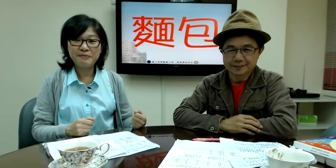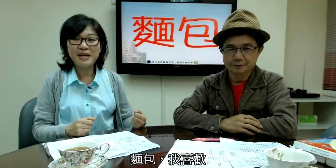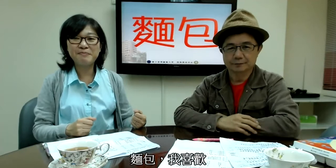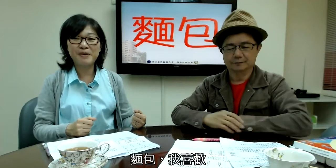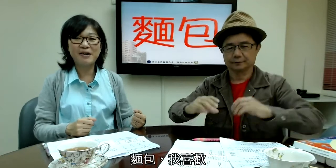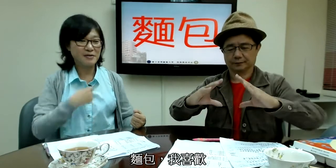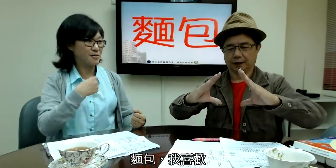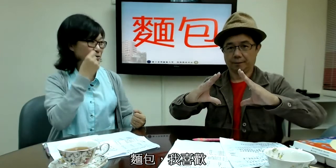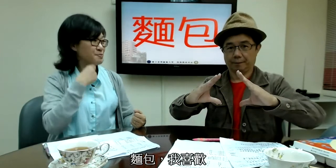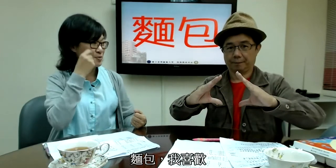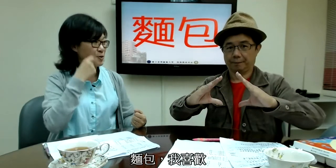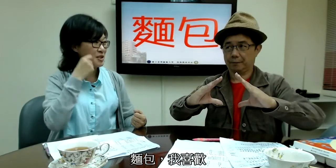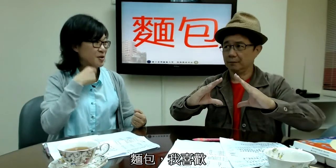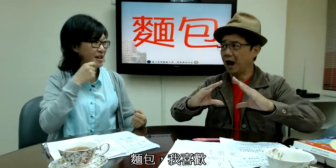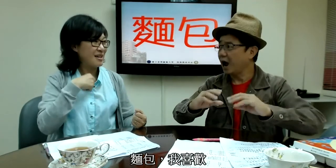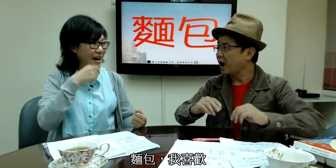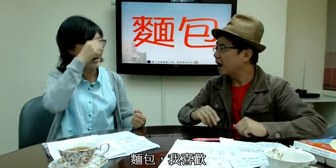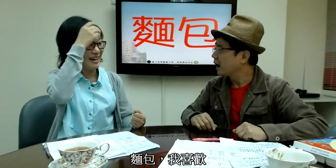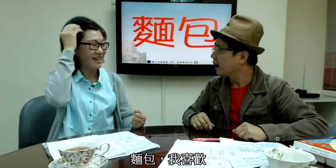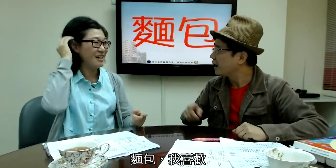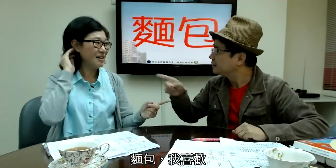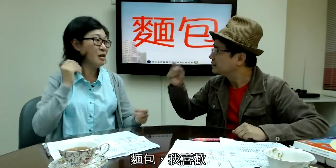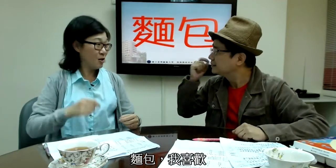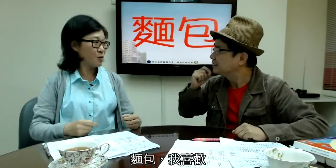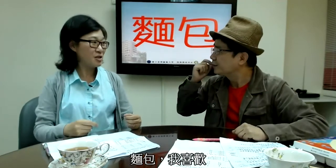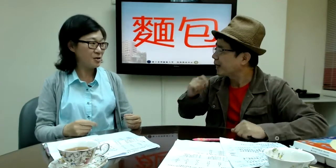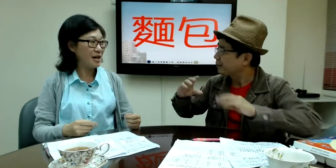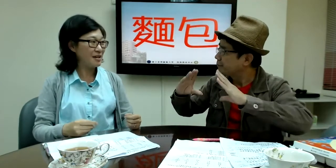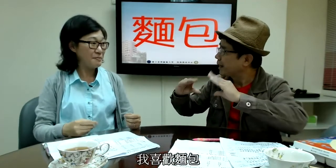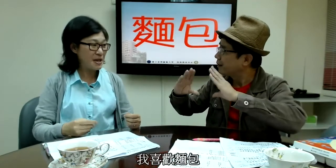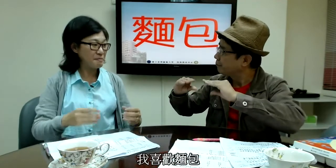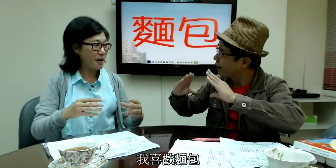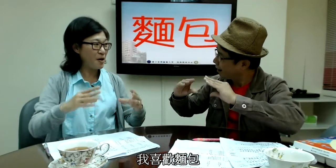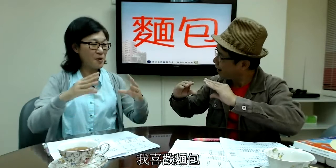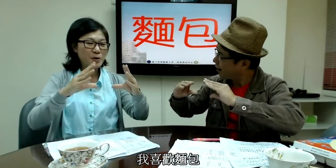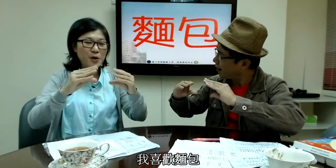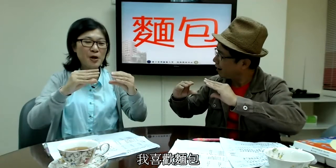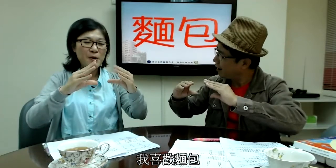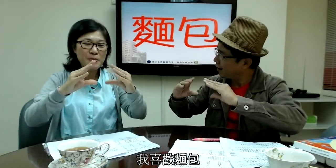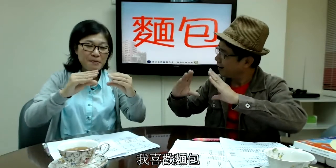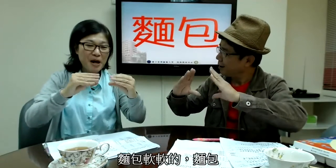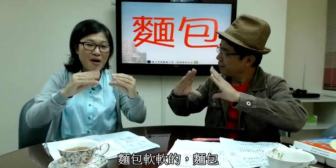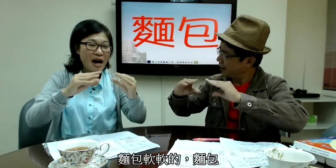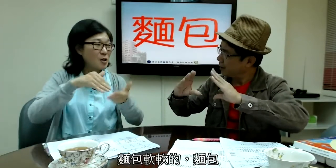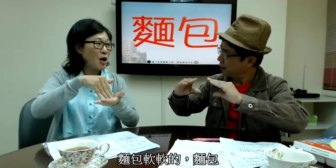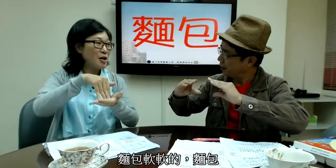面包，我喜欢，我喜欢面包，对，面包啊，软软